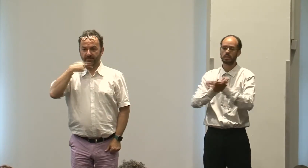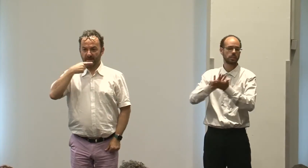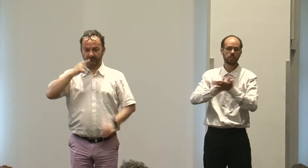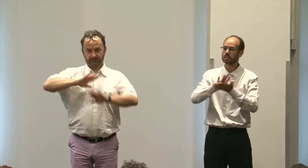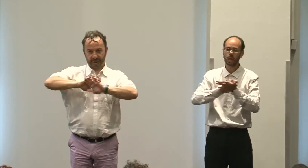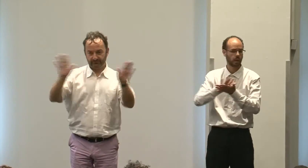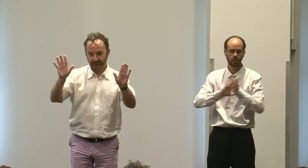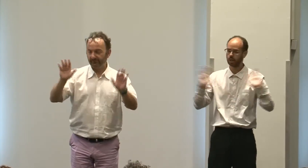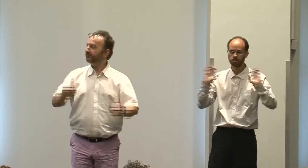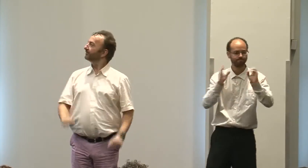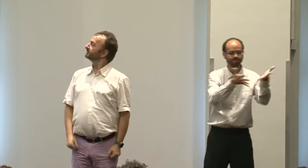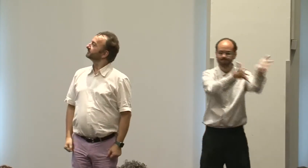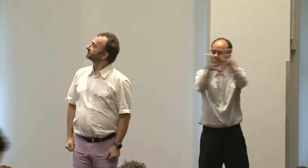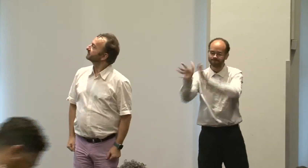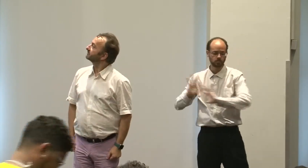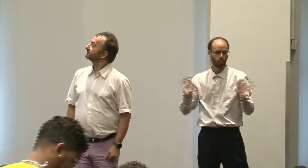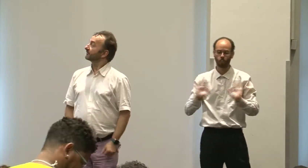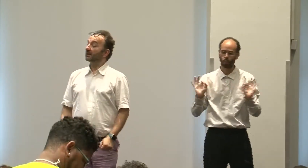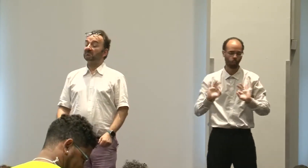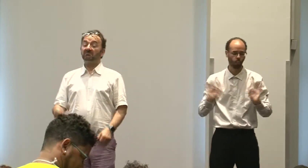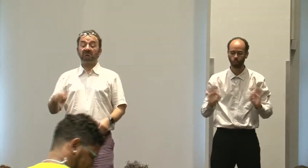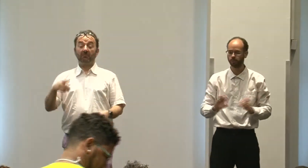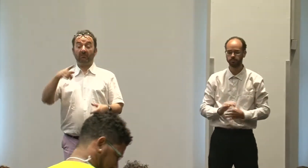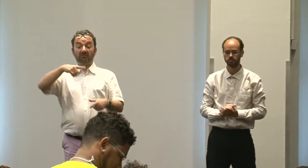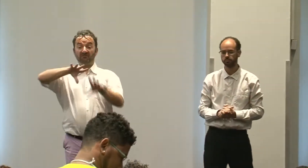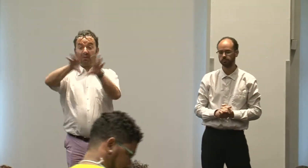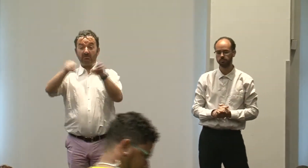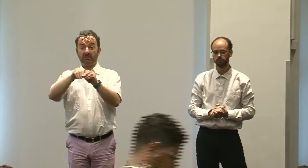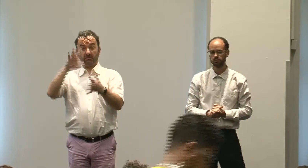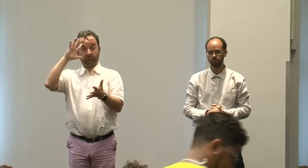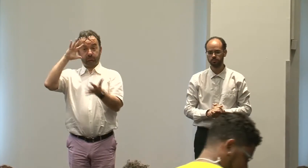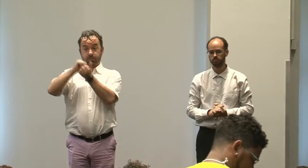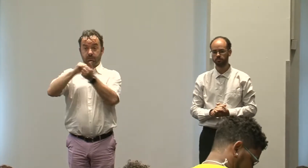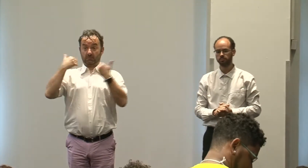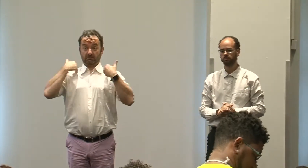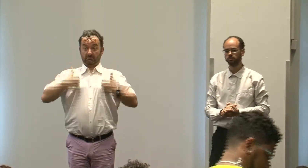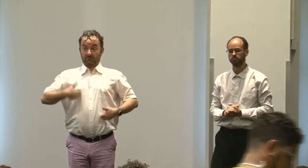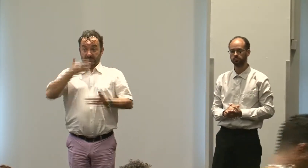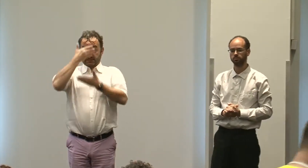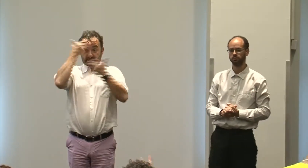minha família toda ouvinte, ninguém sinalizava.